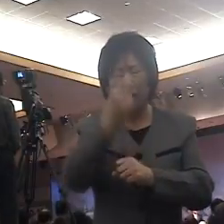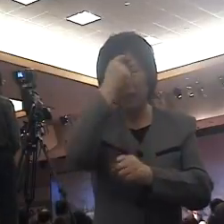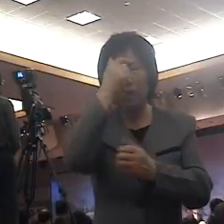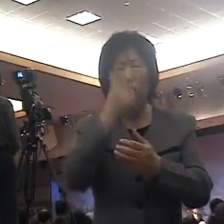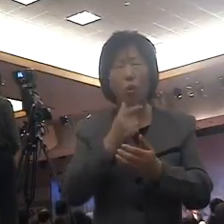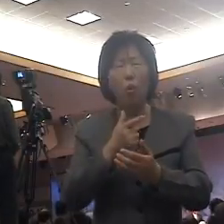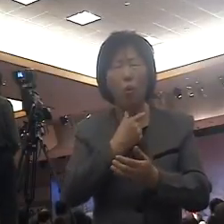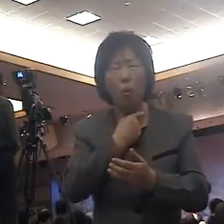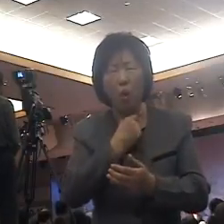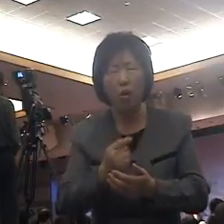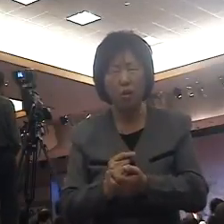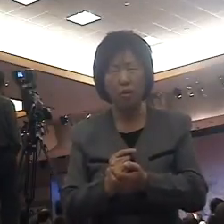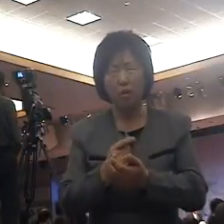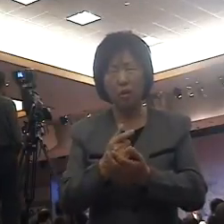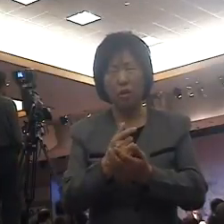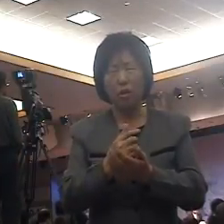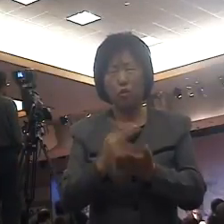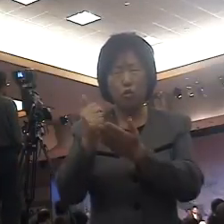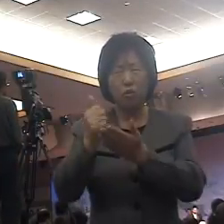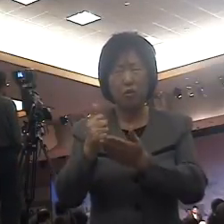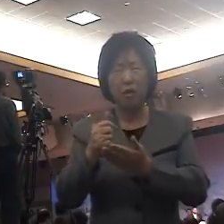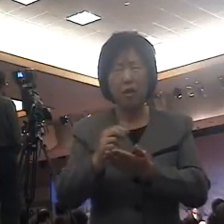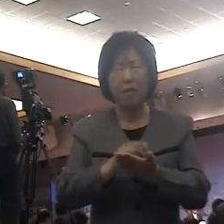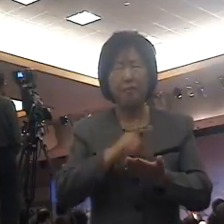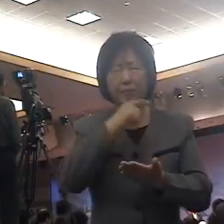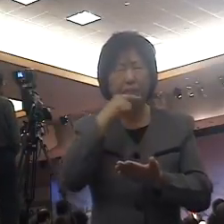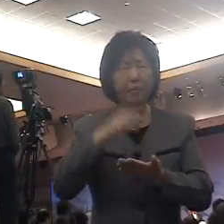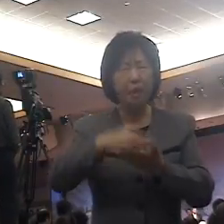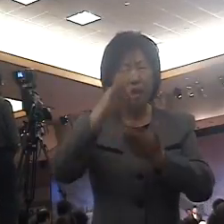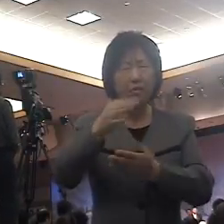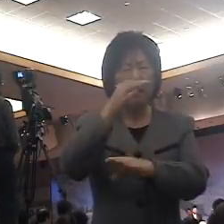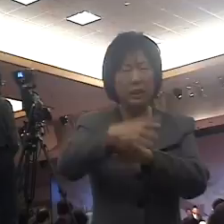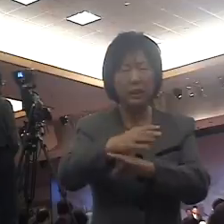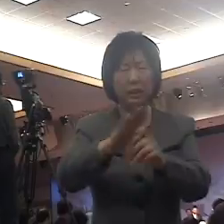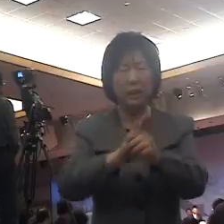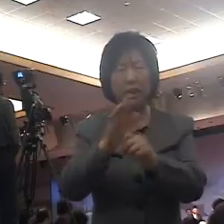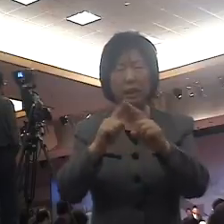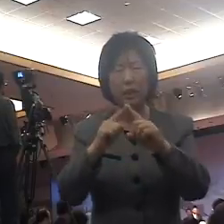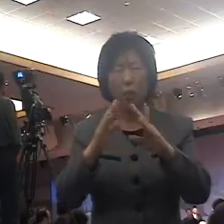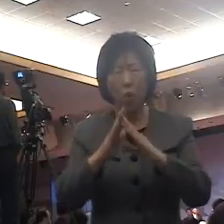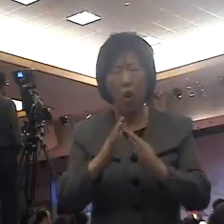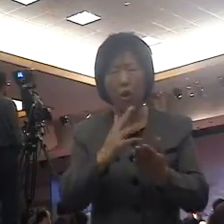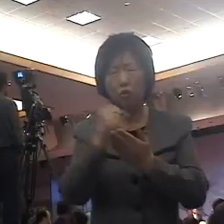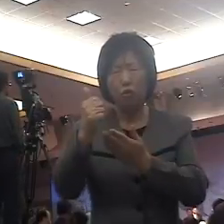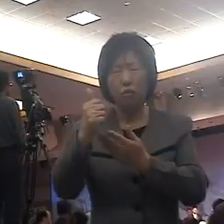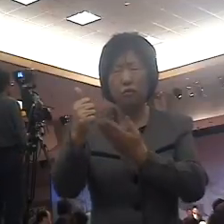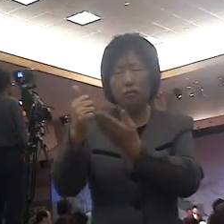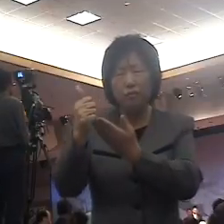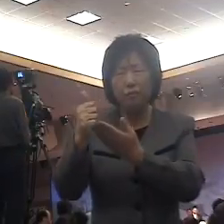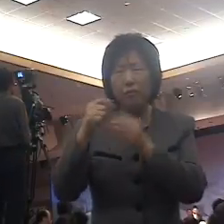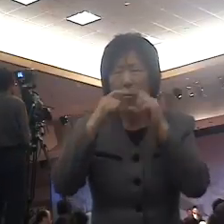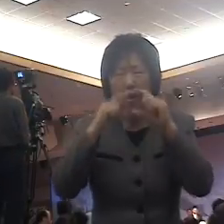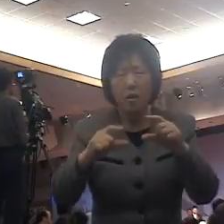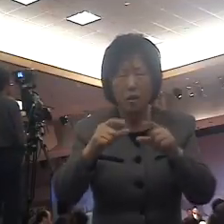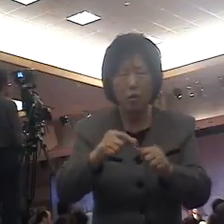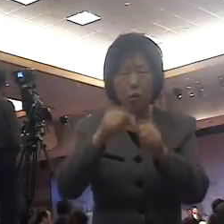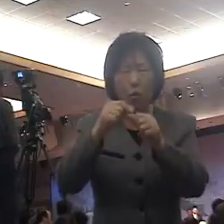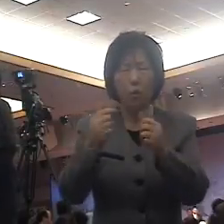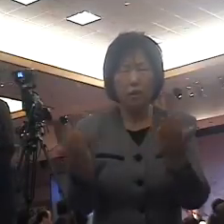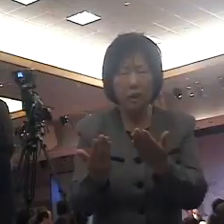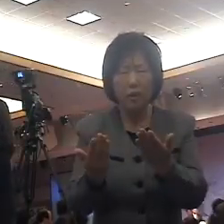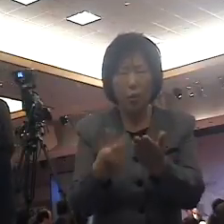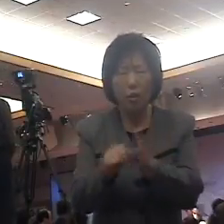기도하옵기는 주님의 핏값으로 사신 남가주 사랑의 교회를 위해서 기도합니다. 주님께서 명령하신 구원 사역을 위하여